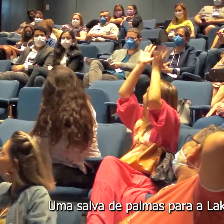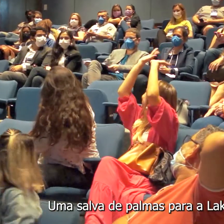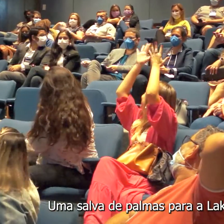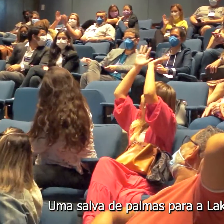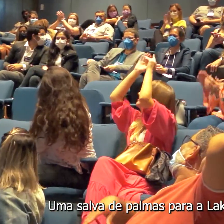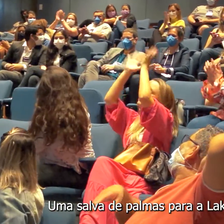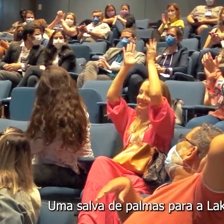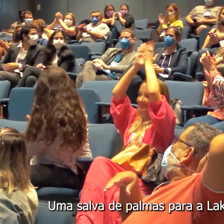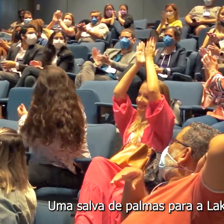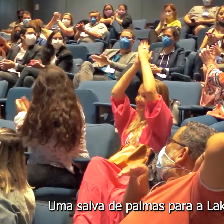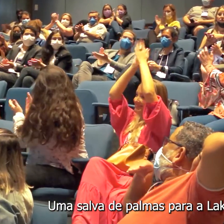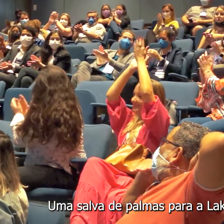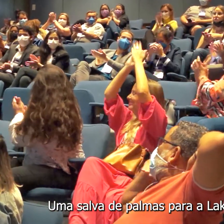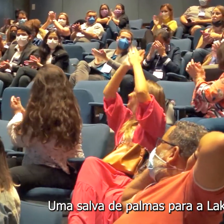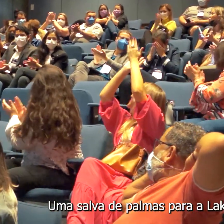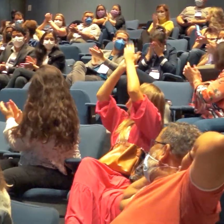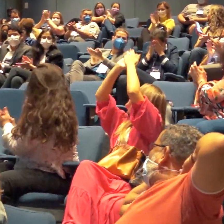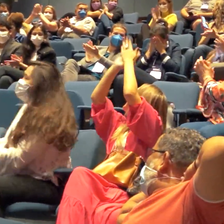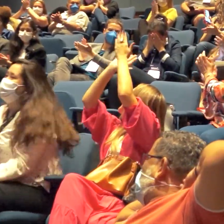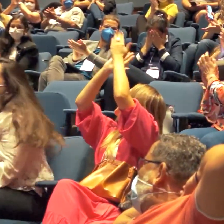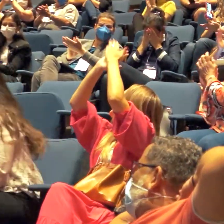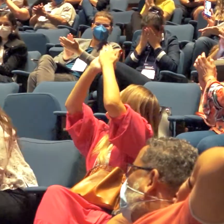Uma salva de palmas para lá.